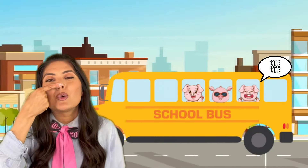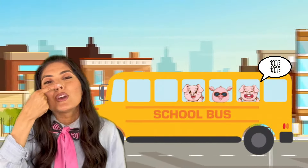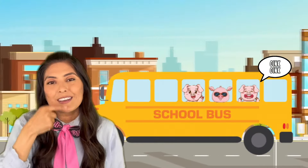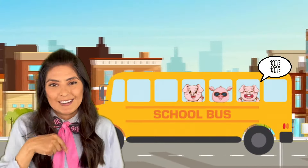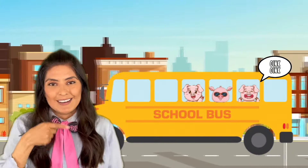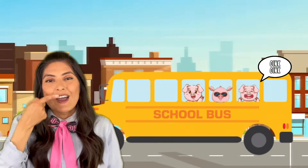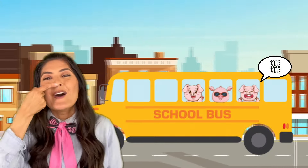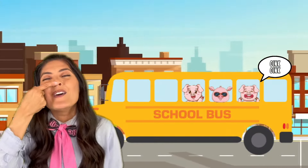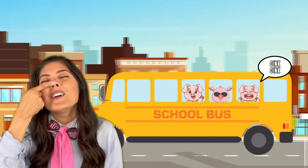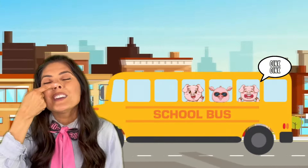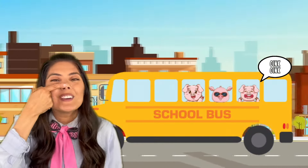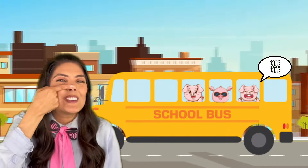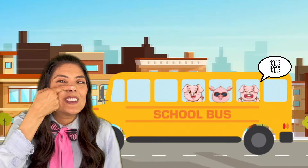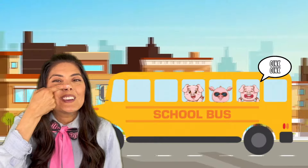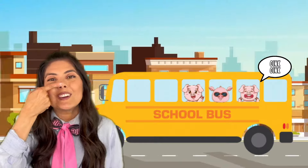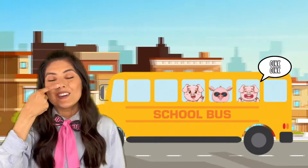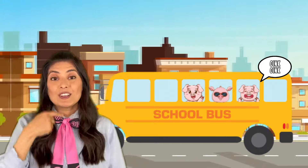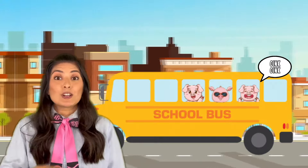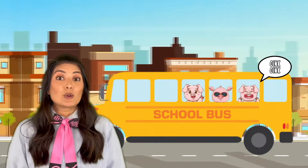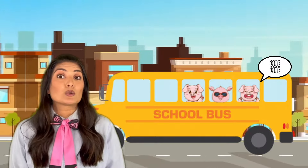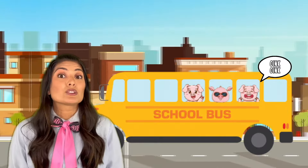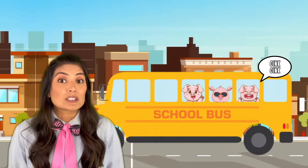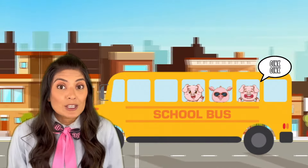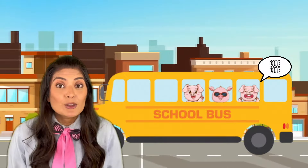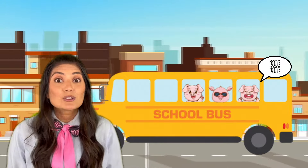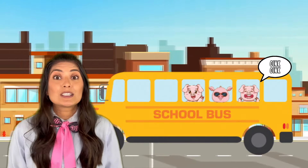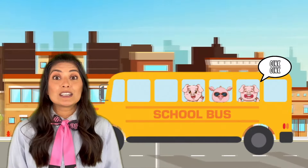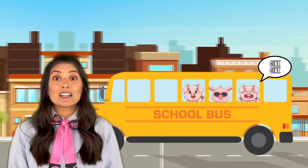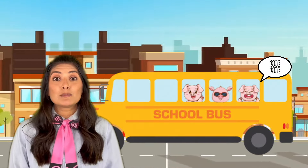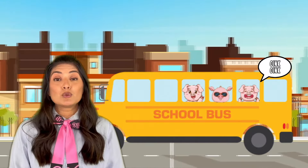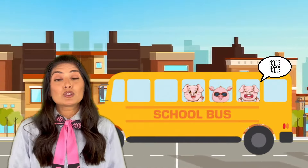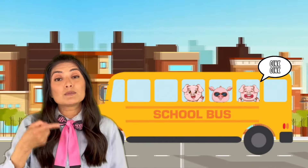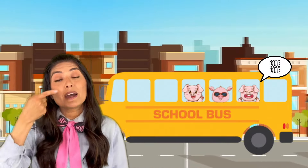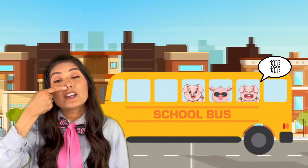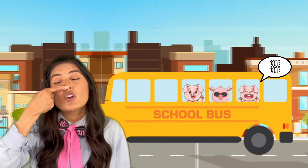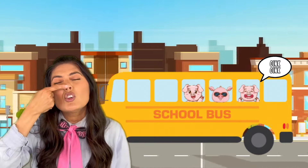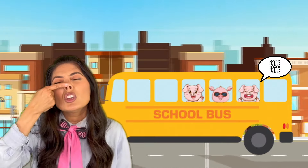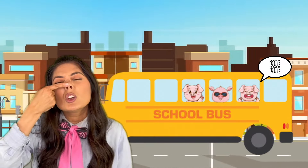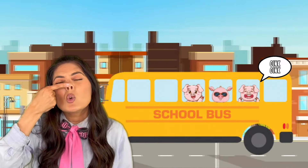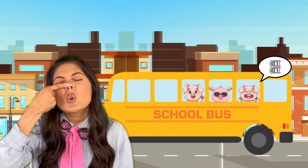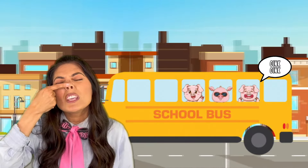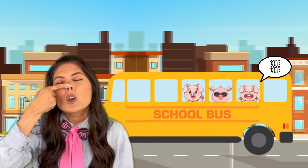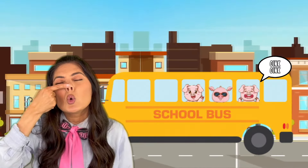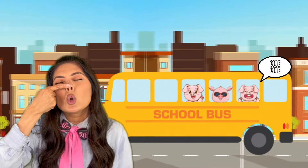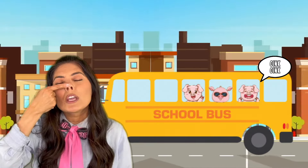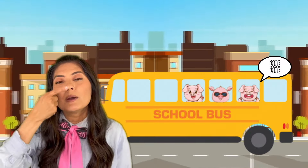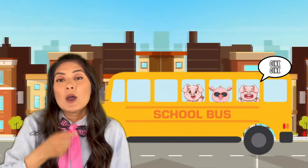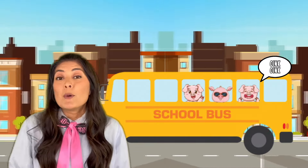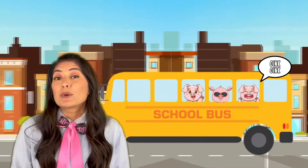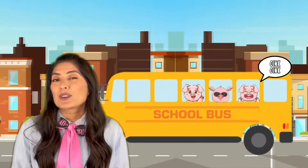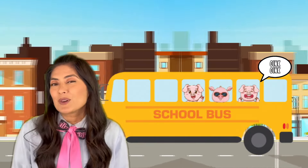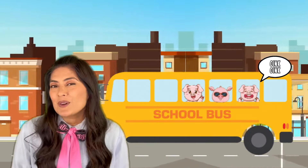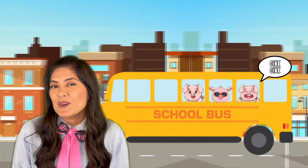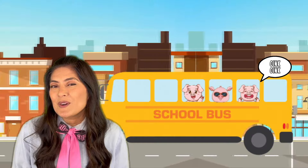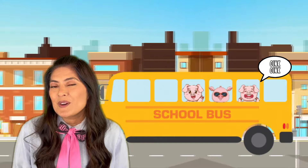oink, oink, oink, oink. Los cerdos en el bus van oink, oink, oink, por toda